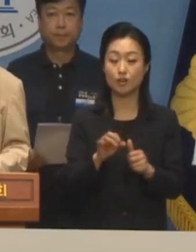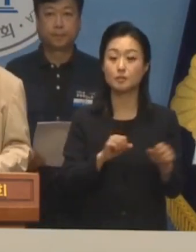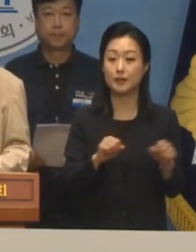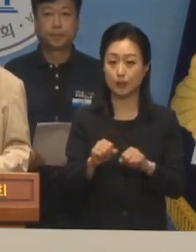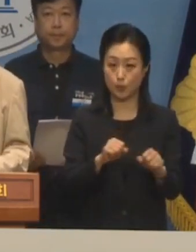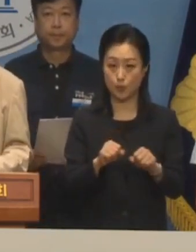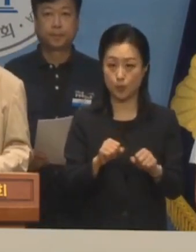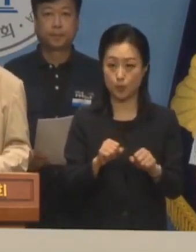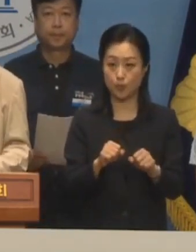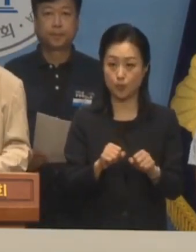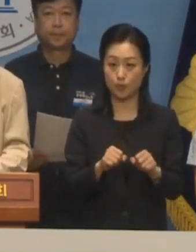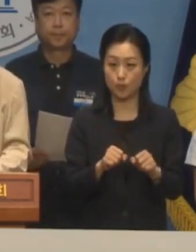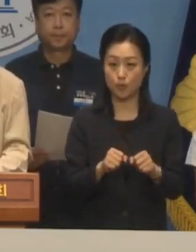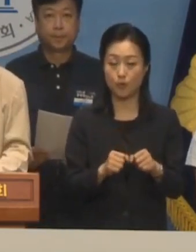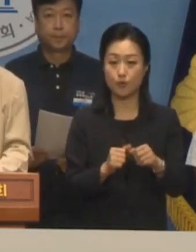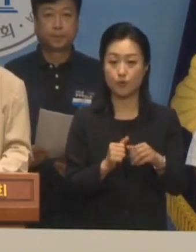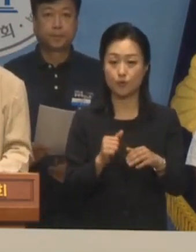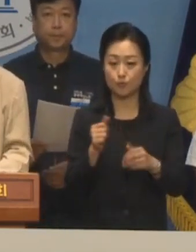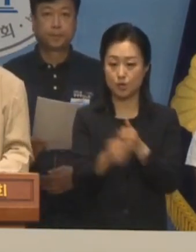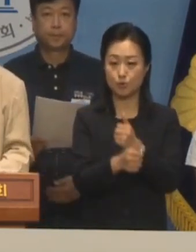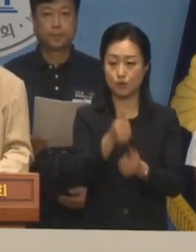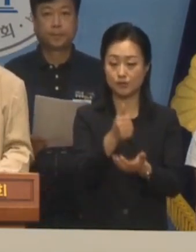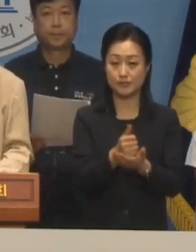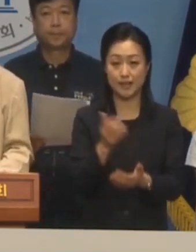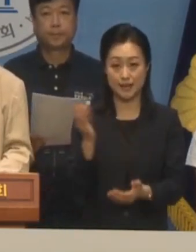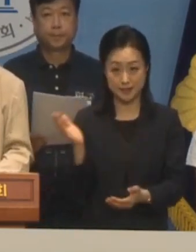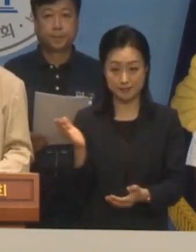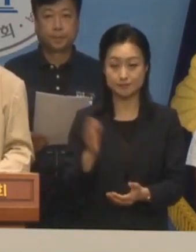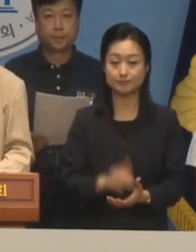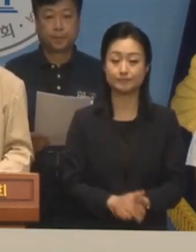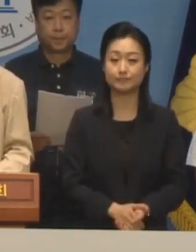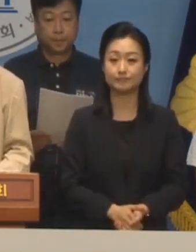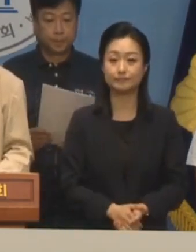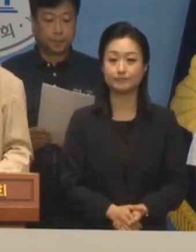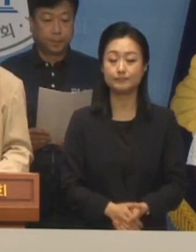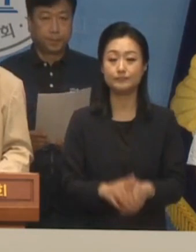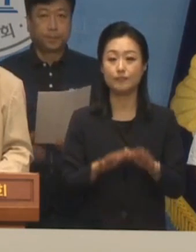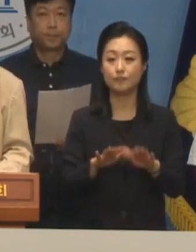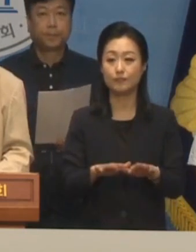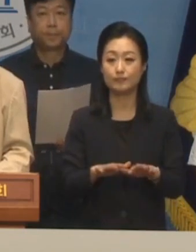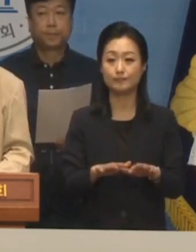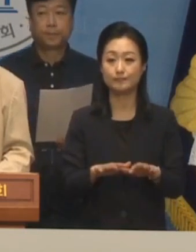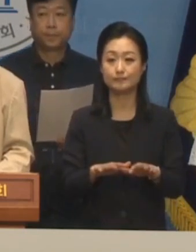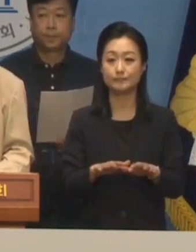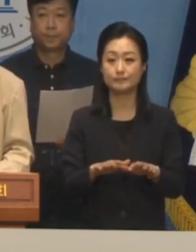연금행동의 공동집행위원장을 맡고 있는 정용건입니다. 오늘